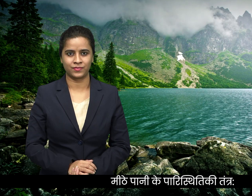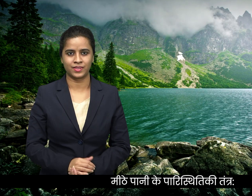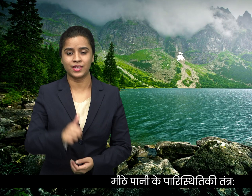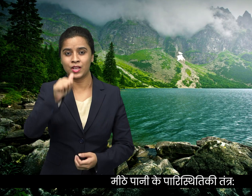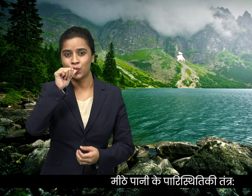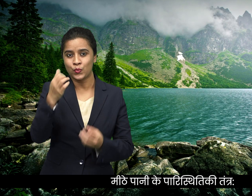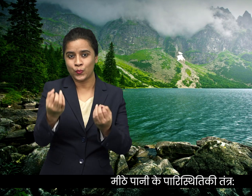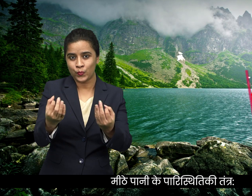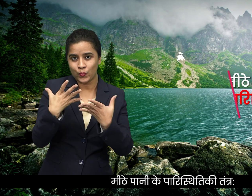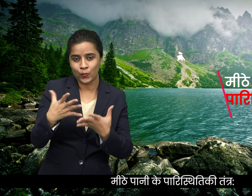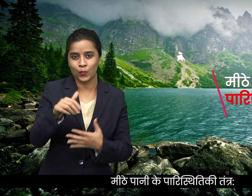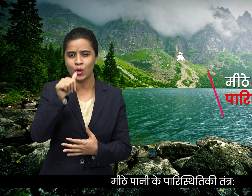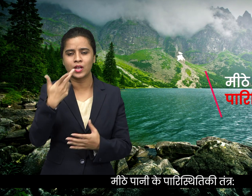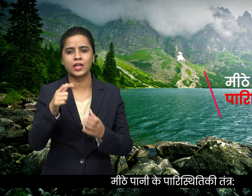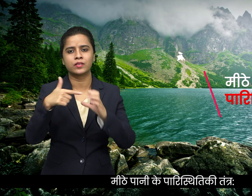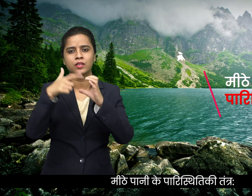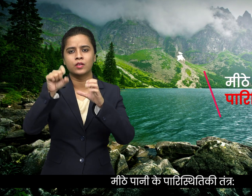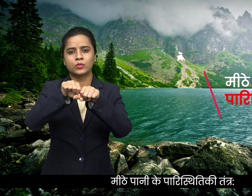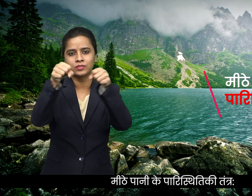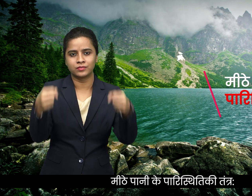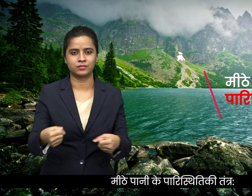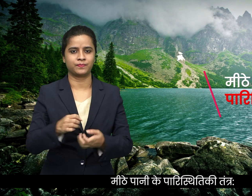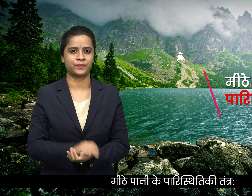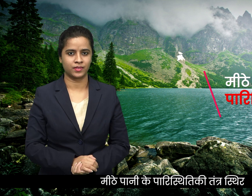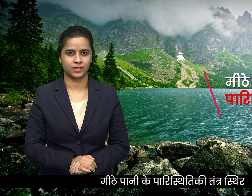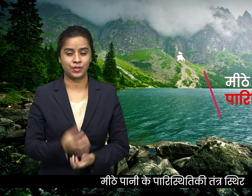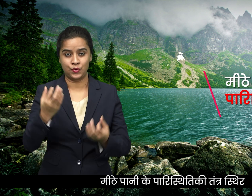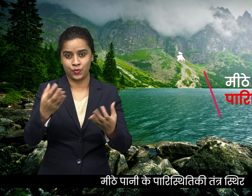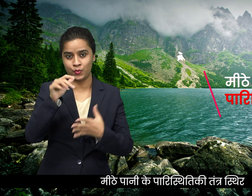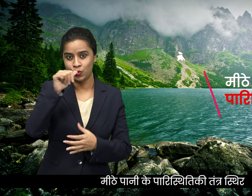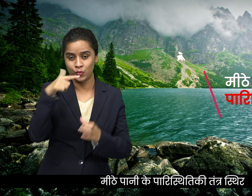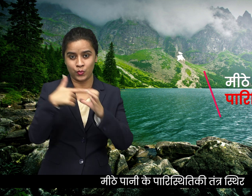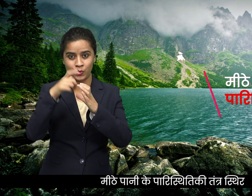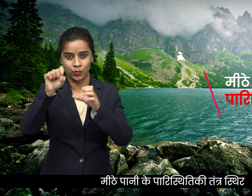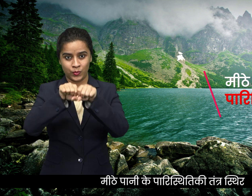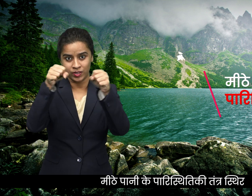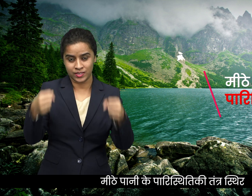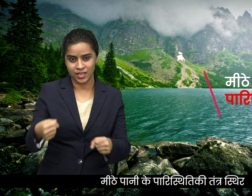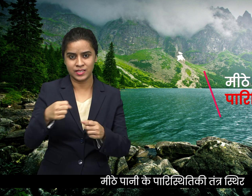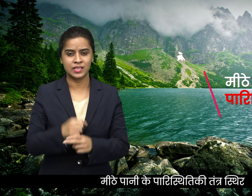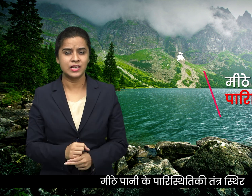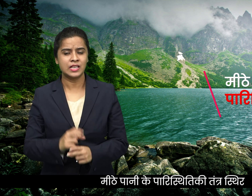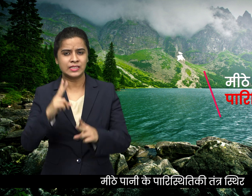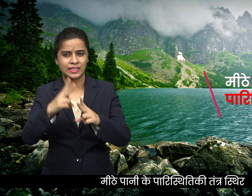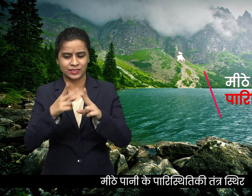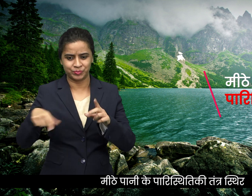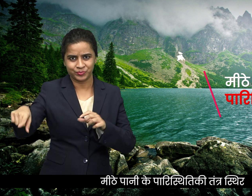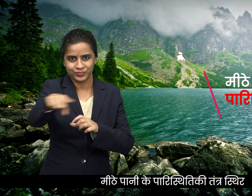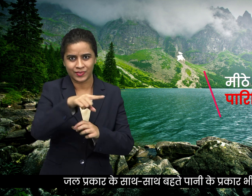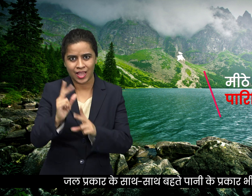मीठे पानी के पारिस्थितिकी तंत्र। मीठे पानी के पारिस्थितिकी तंत्र स्थिर जल